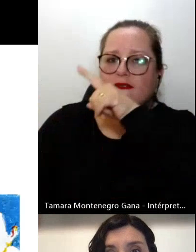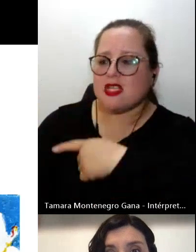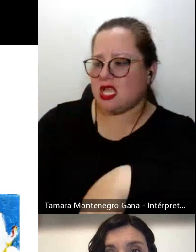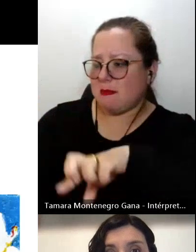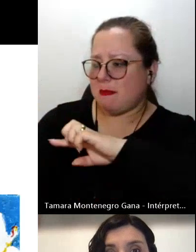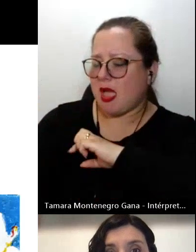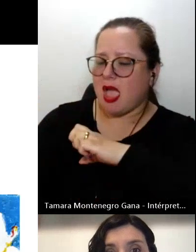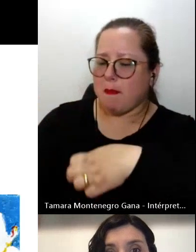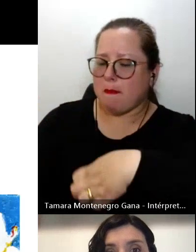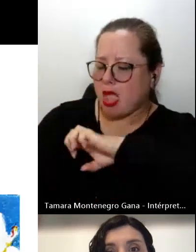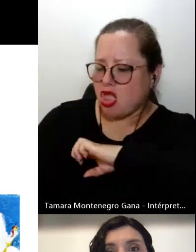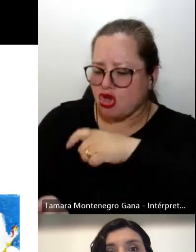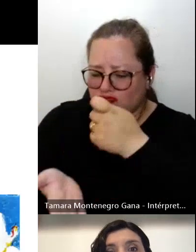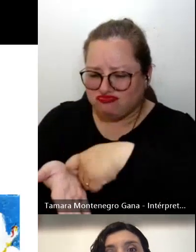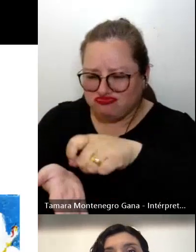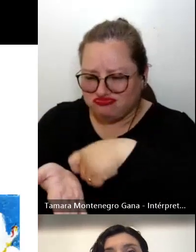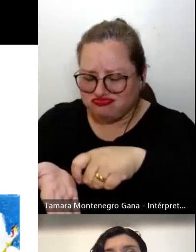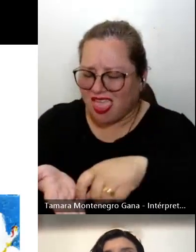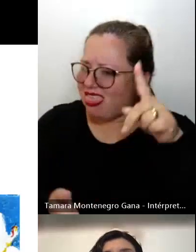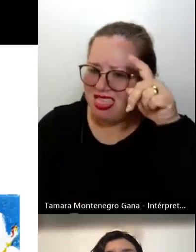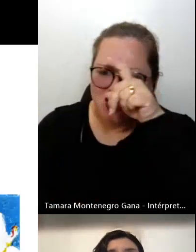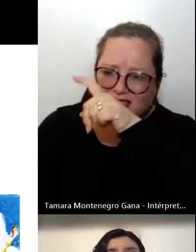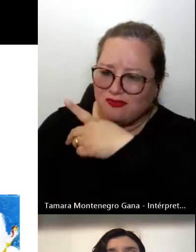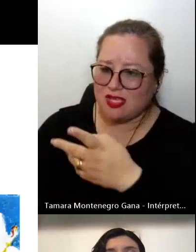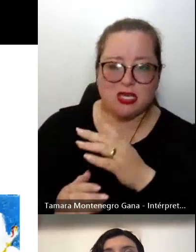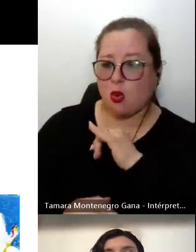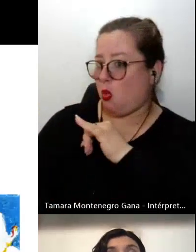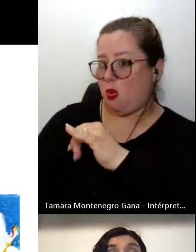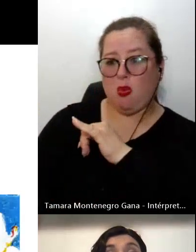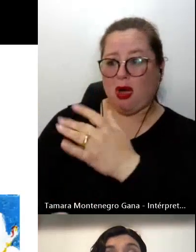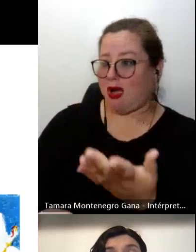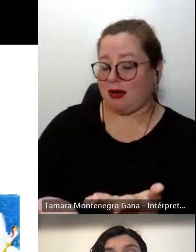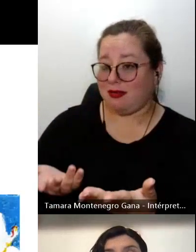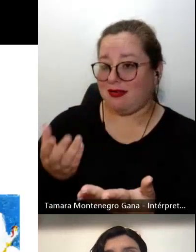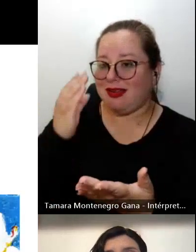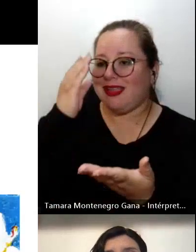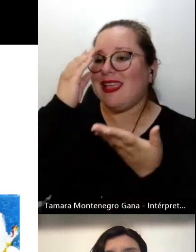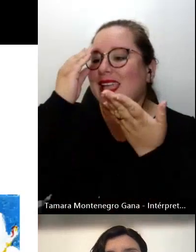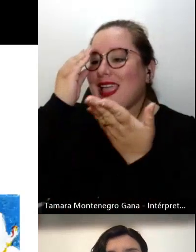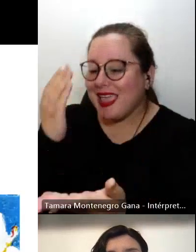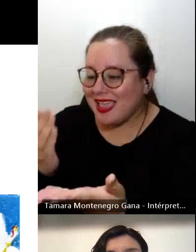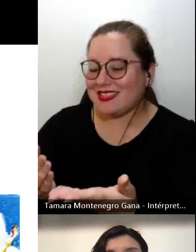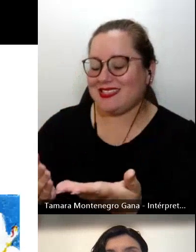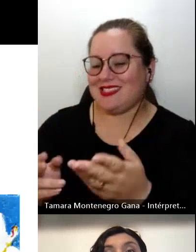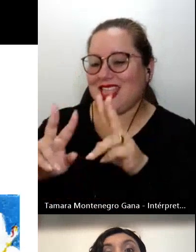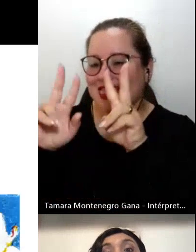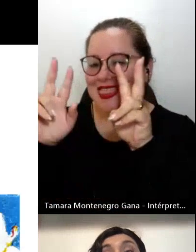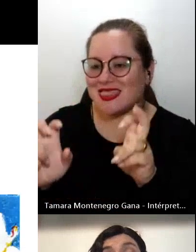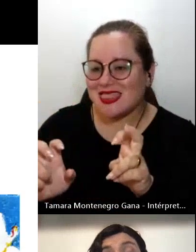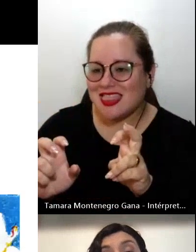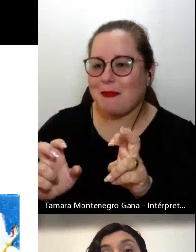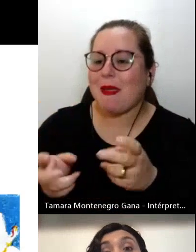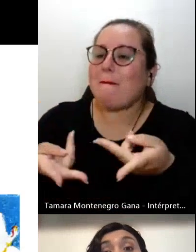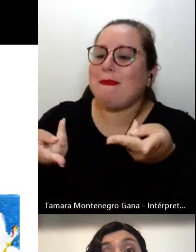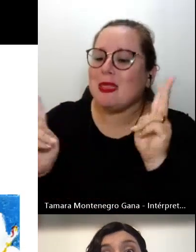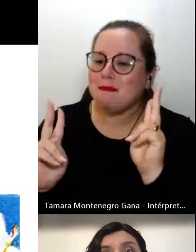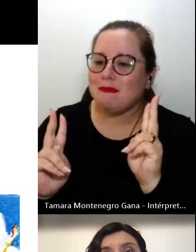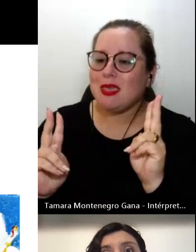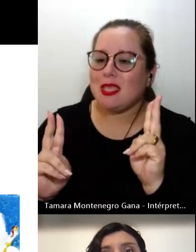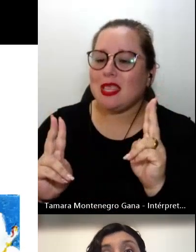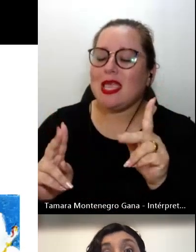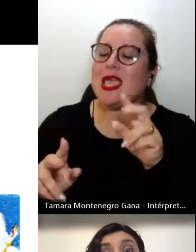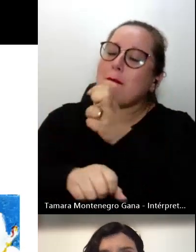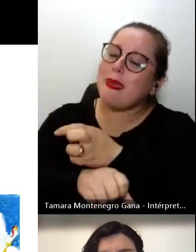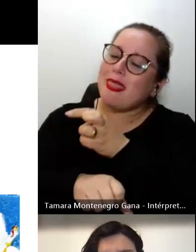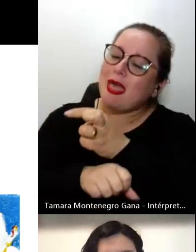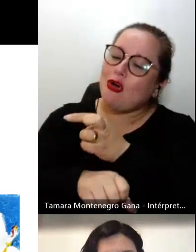escrito, ¿sí? Entonces, esa comunalidad permite que esa pedagogía sea